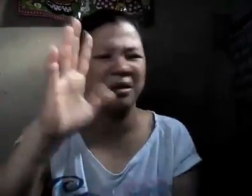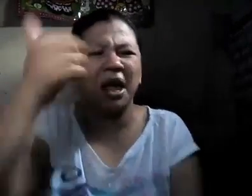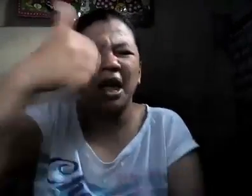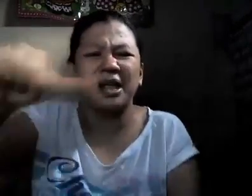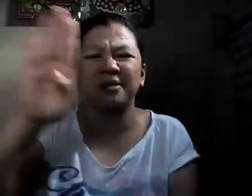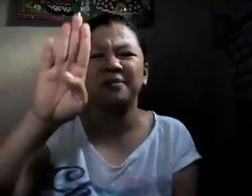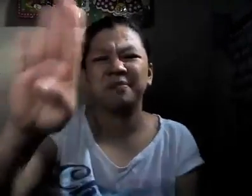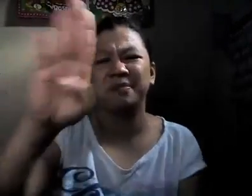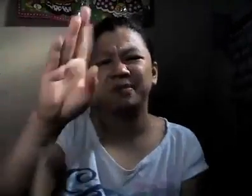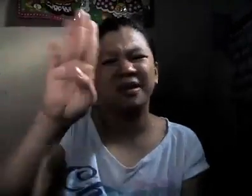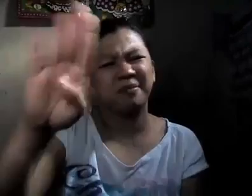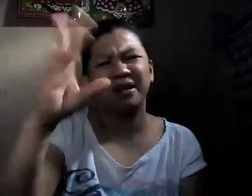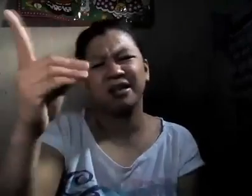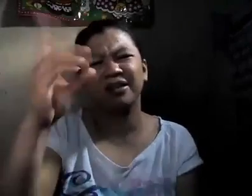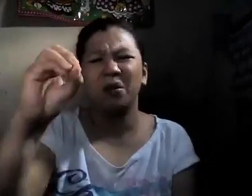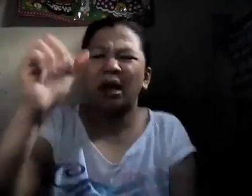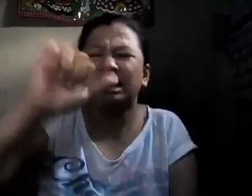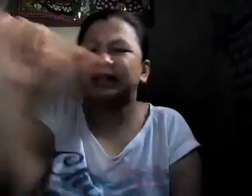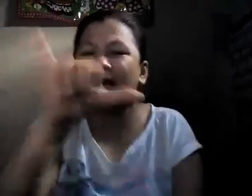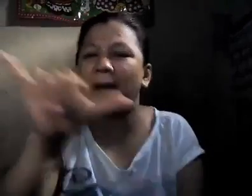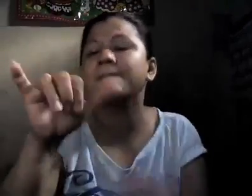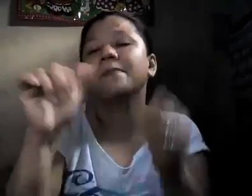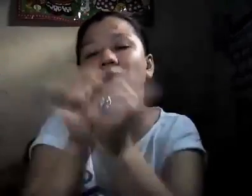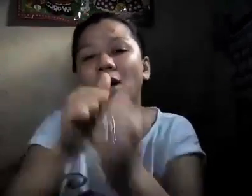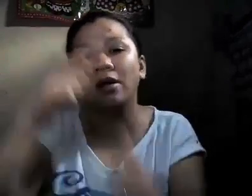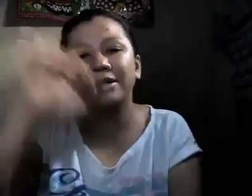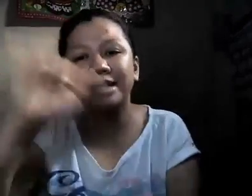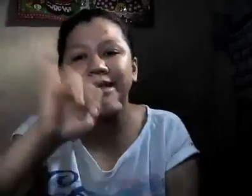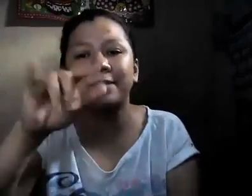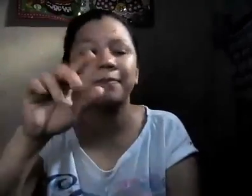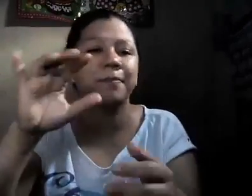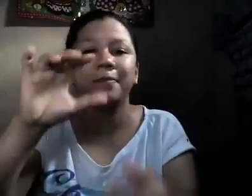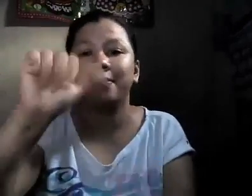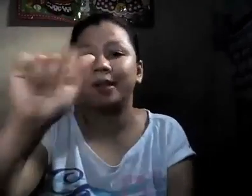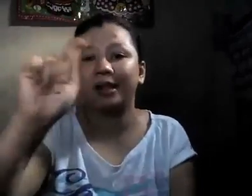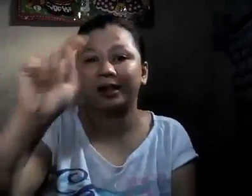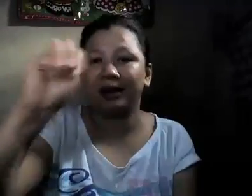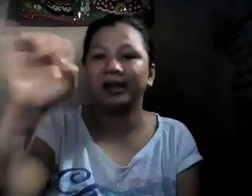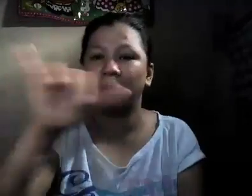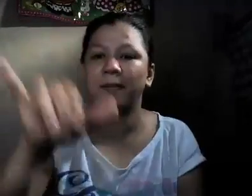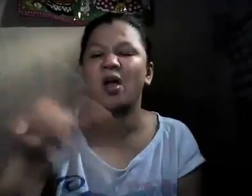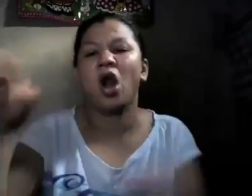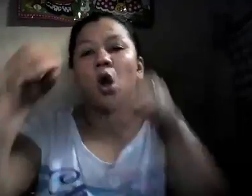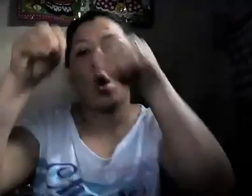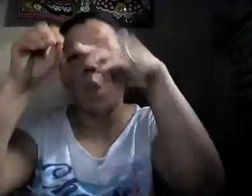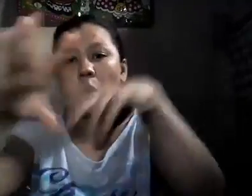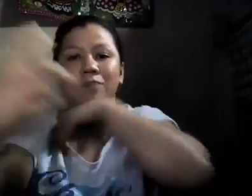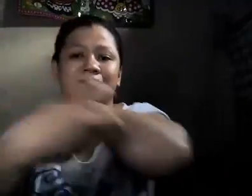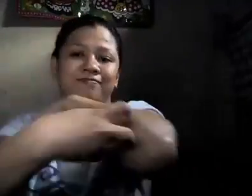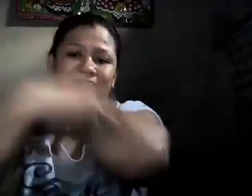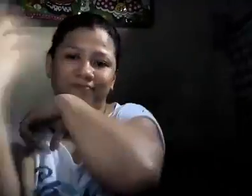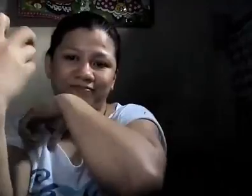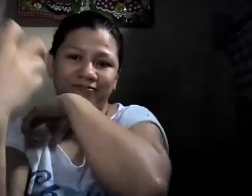may bago siyang laban. Ang tatag ng loob na binibigay mo, sabayan ang Bonicat Preschool 3 Plus. May triple boost